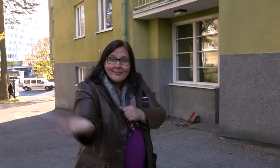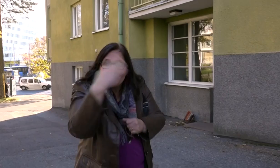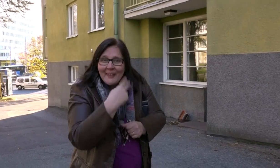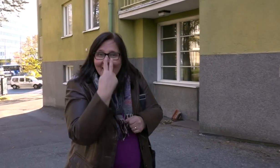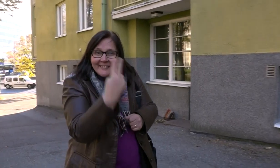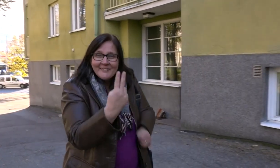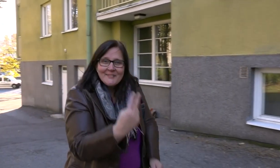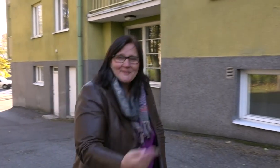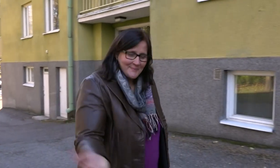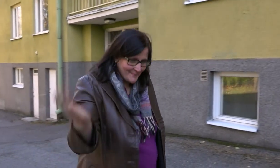mukaan.